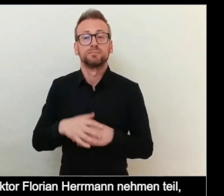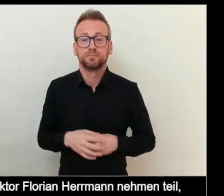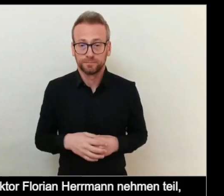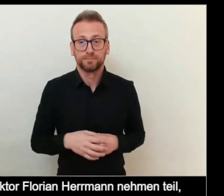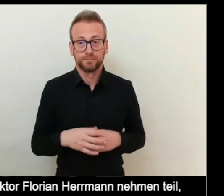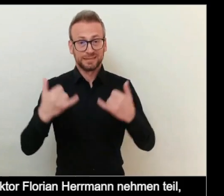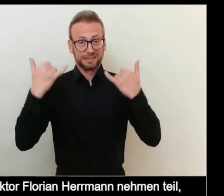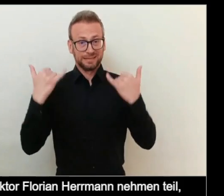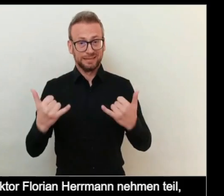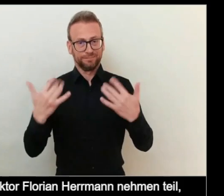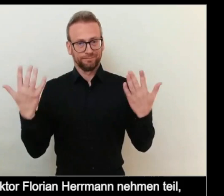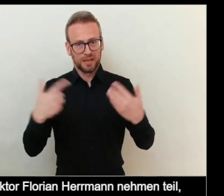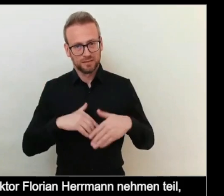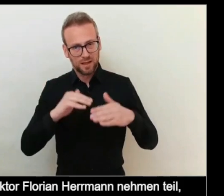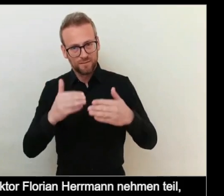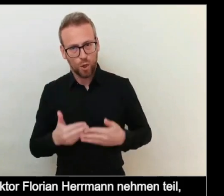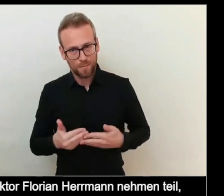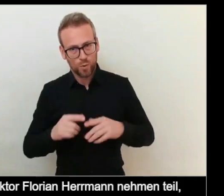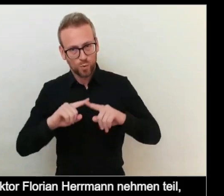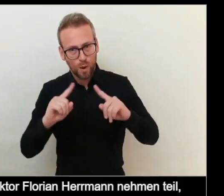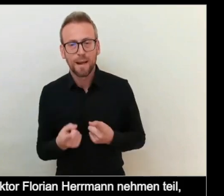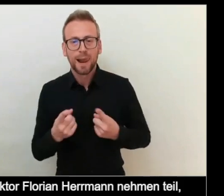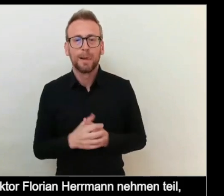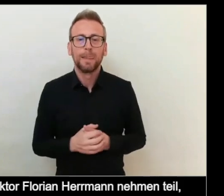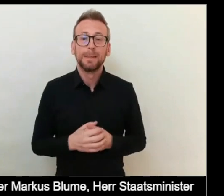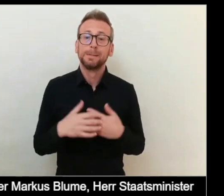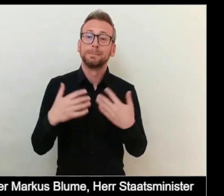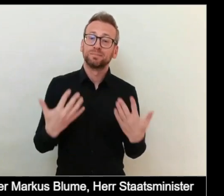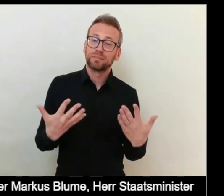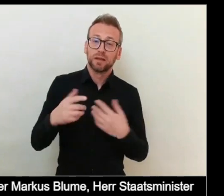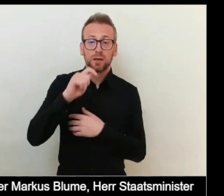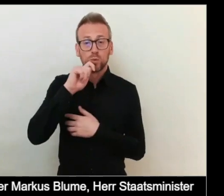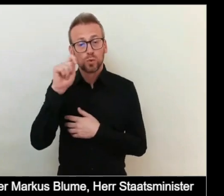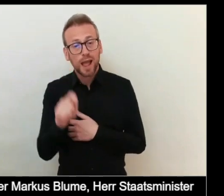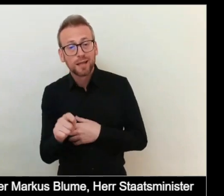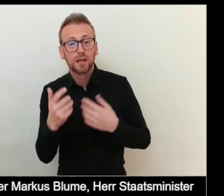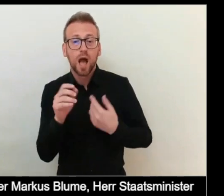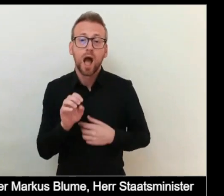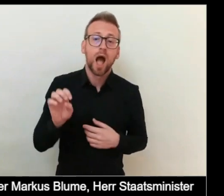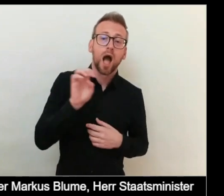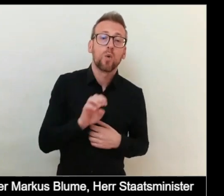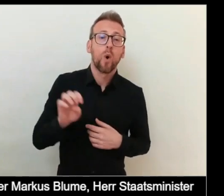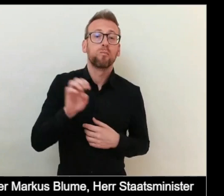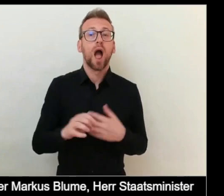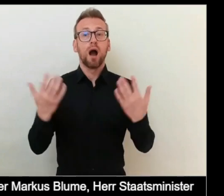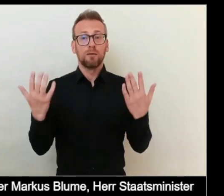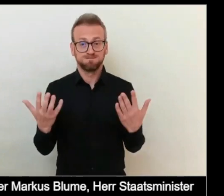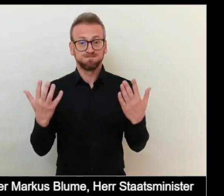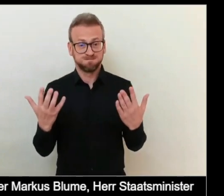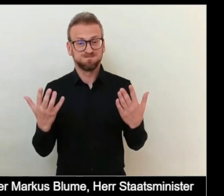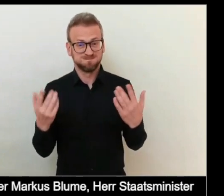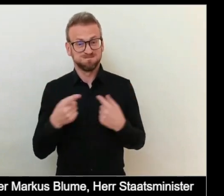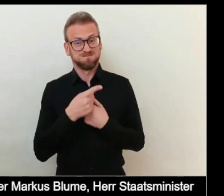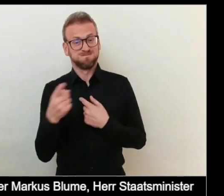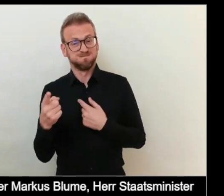Thema war Ukraine und Corona, wie Sie sich denken können. Die Krisen überschlagen